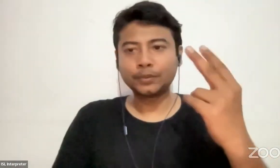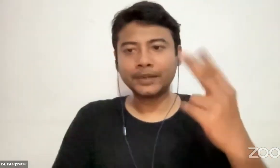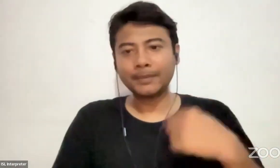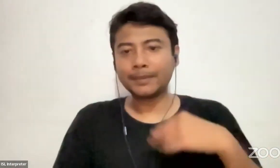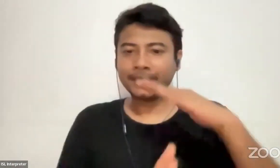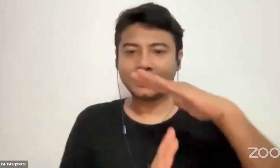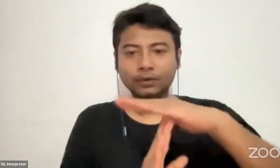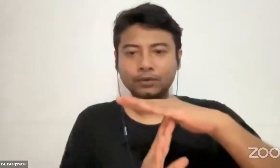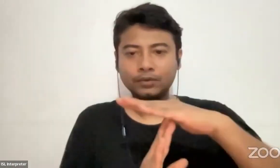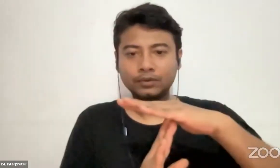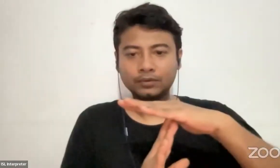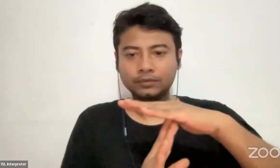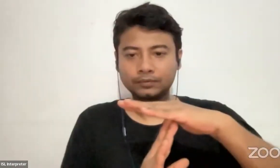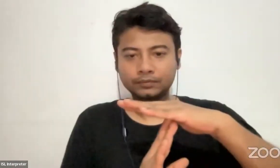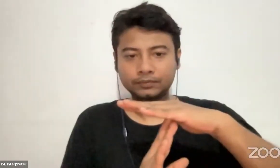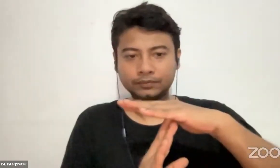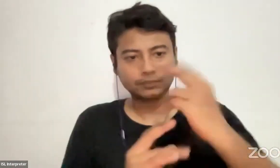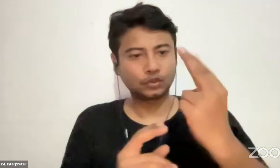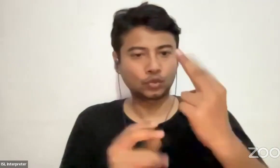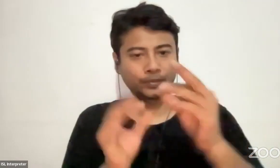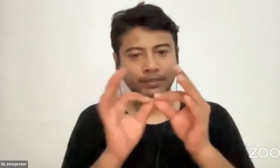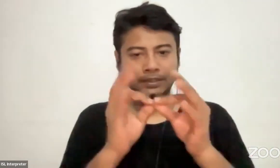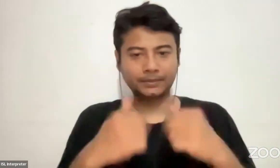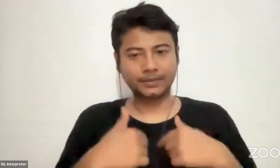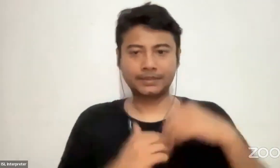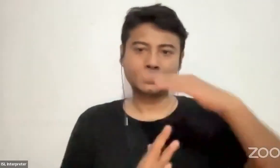प्रभु जी 2 मिनट मैं ब्रेक ले लूं। हाँ प्लीज।